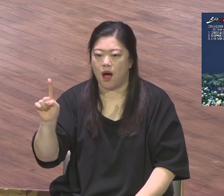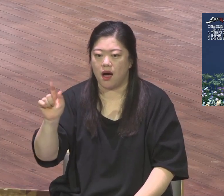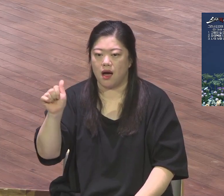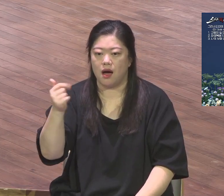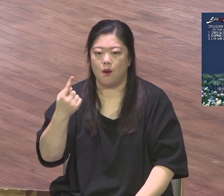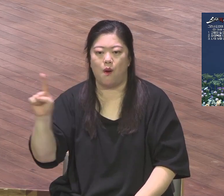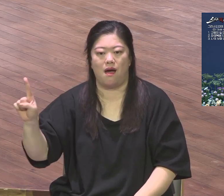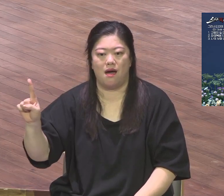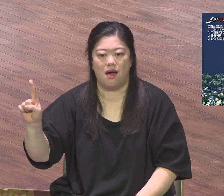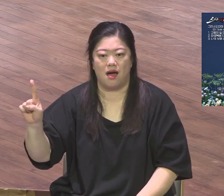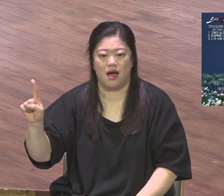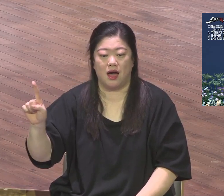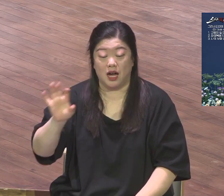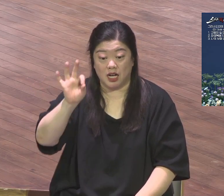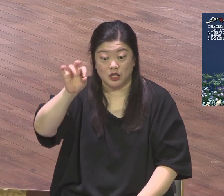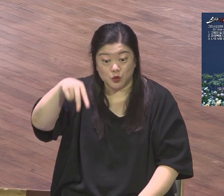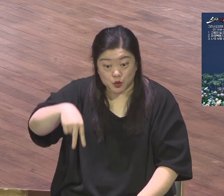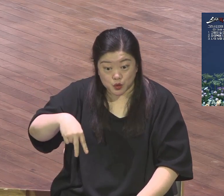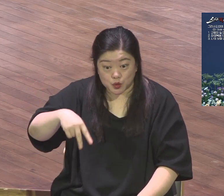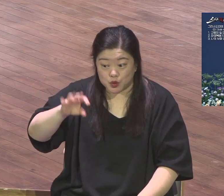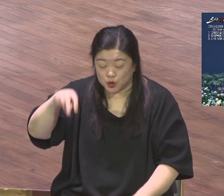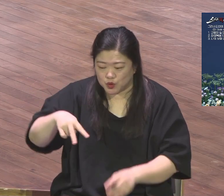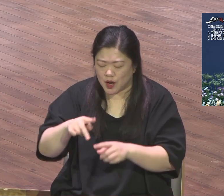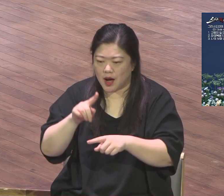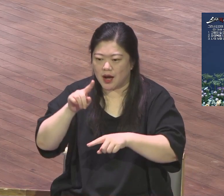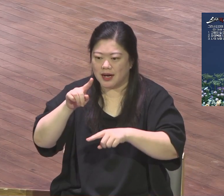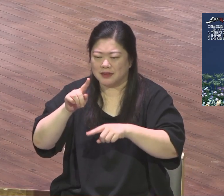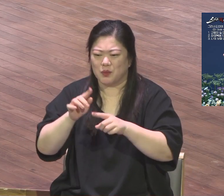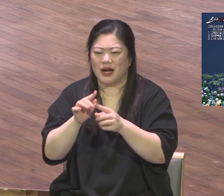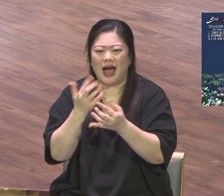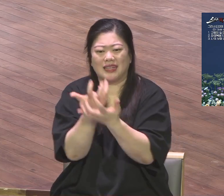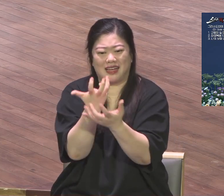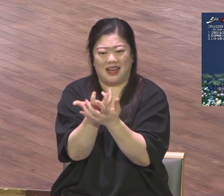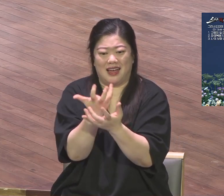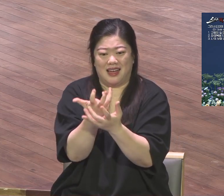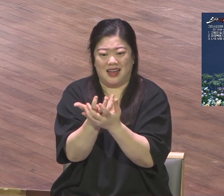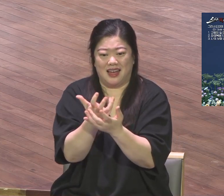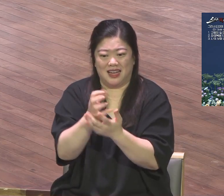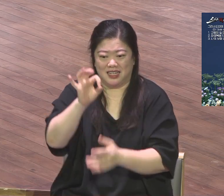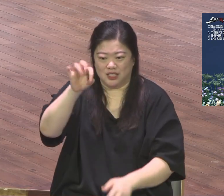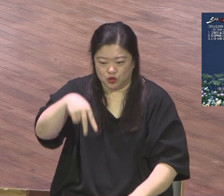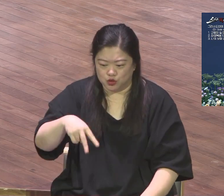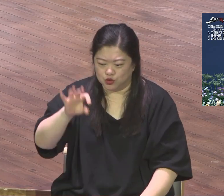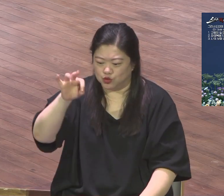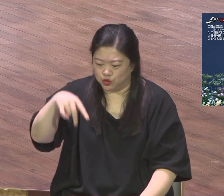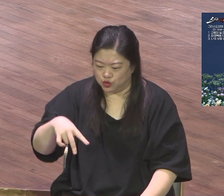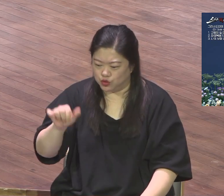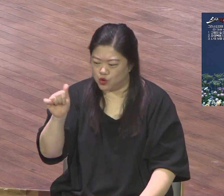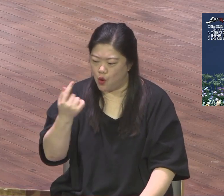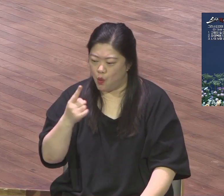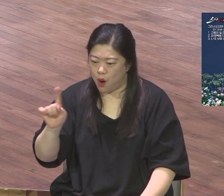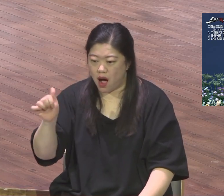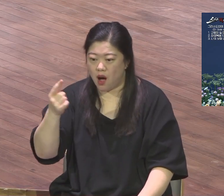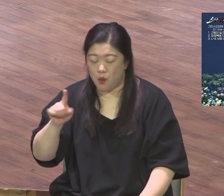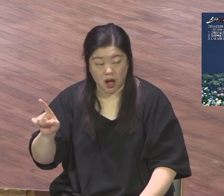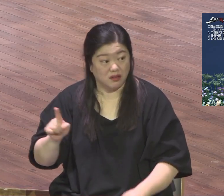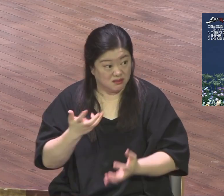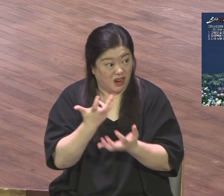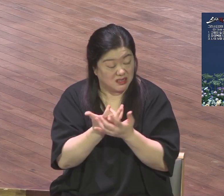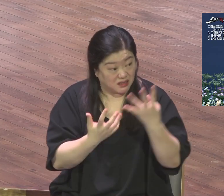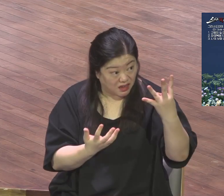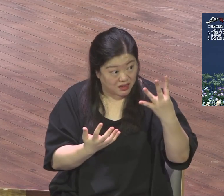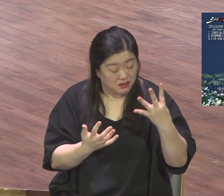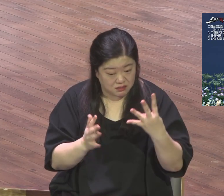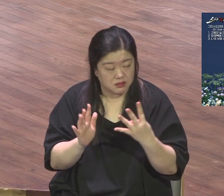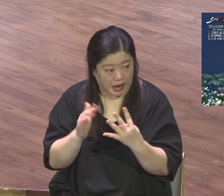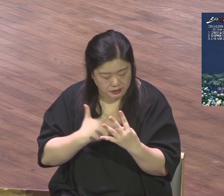유유 보들유자, 유유화 꽃화자 써서 아 이제 아들이 좋은 글인가 보다 하고서